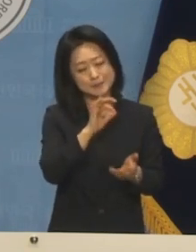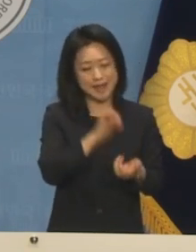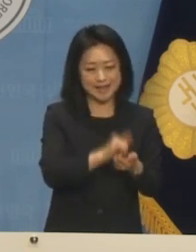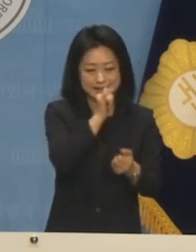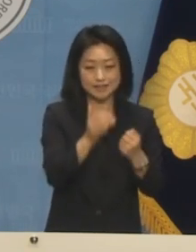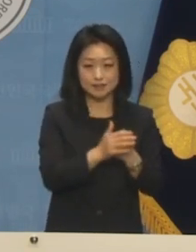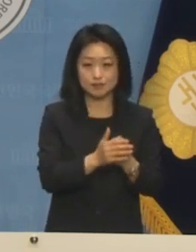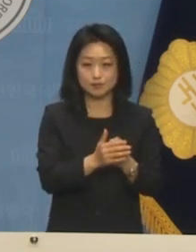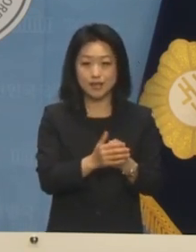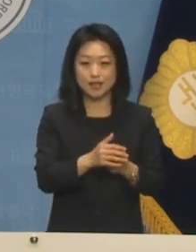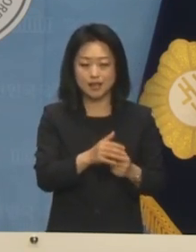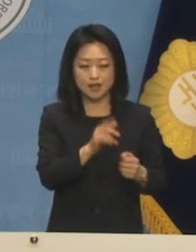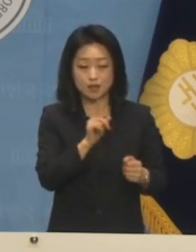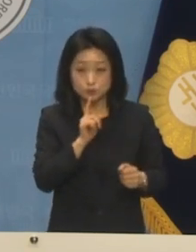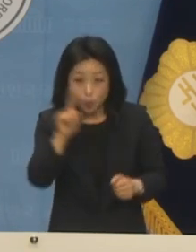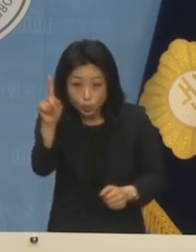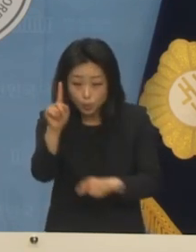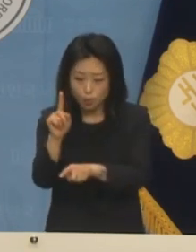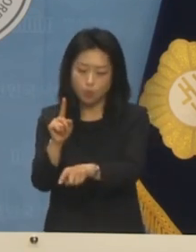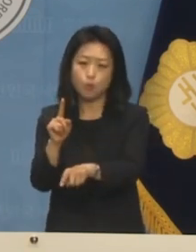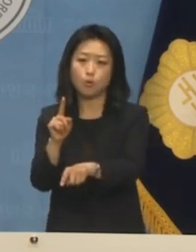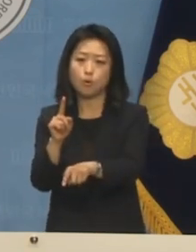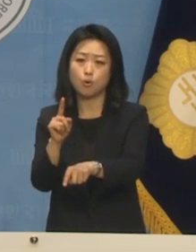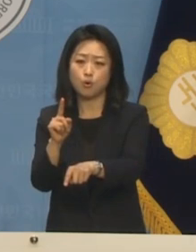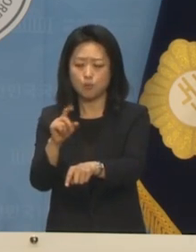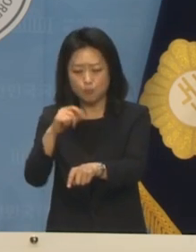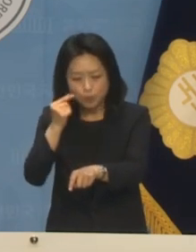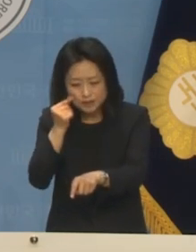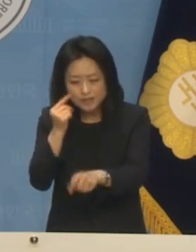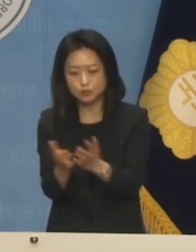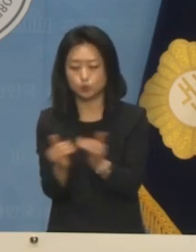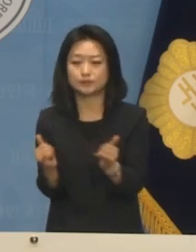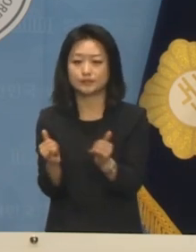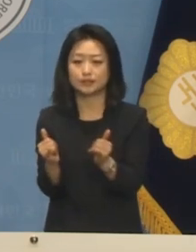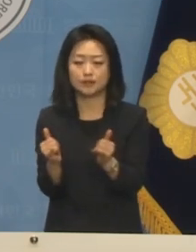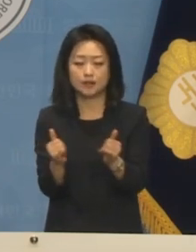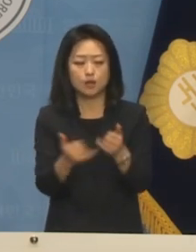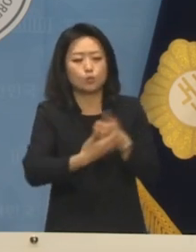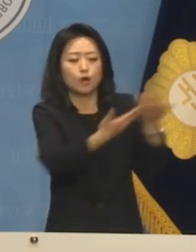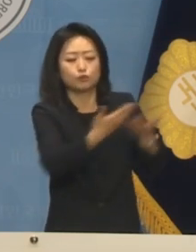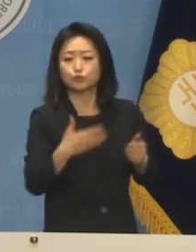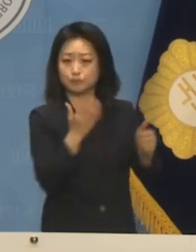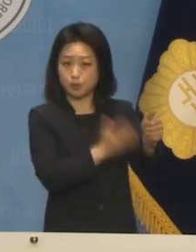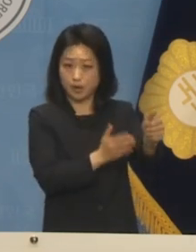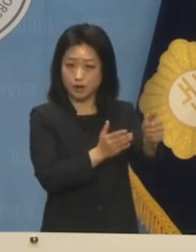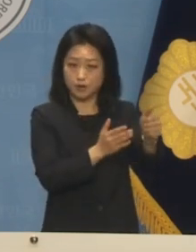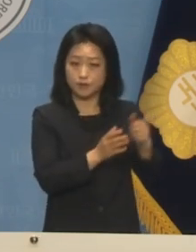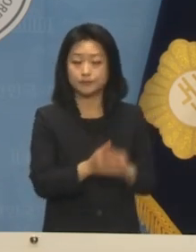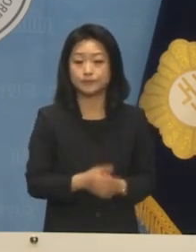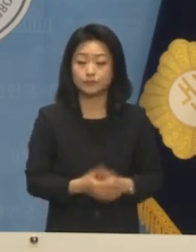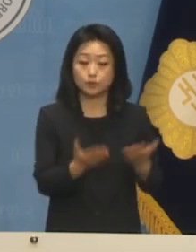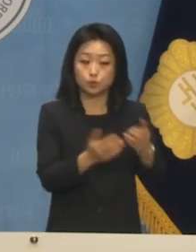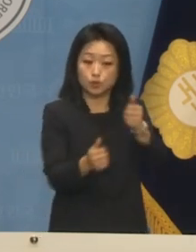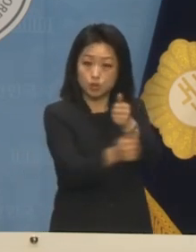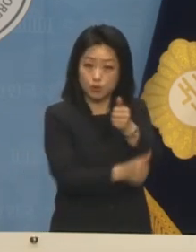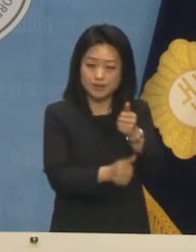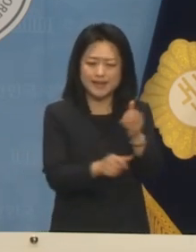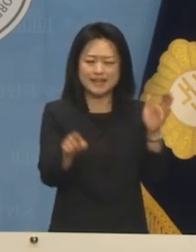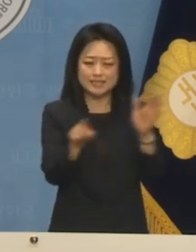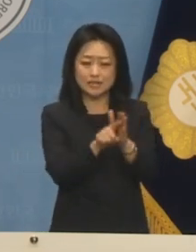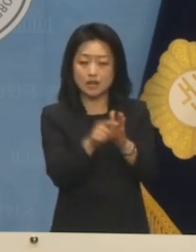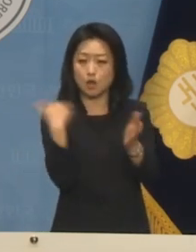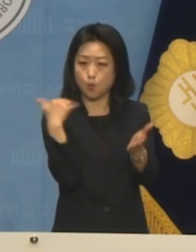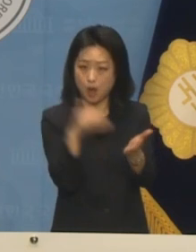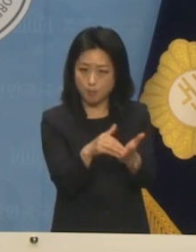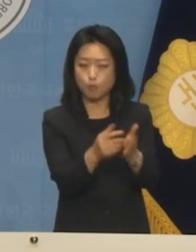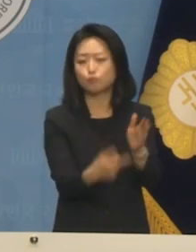없는 노동자들의 최후의 보루입니다. 부디 노동위원회가 무기대등 원칙을 실현하고 신뢰성을